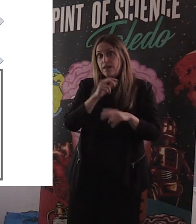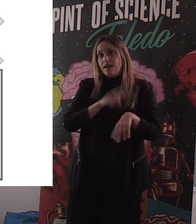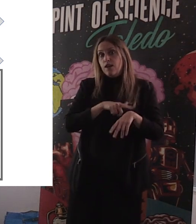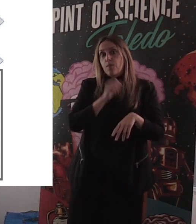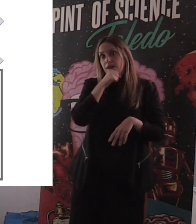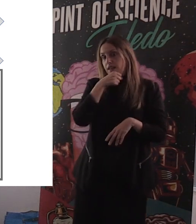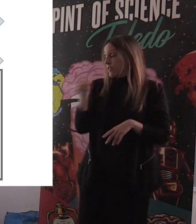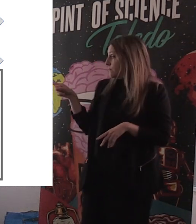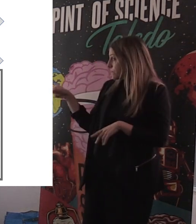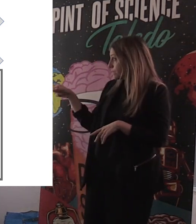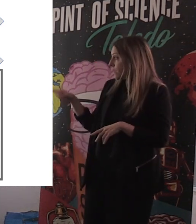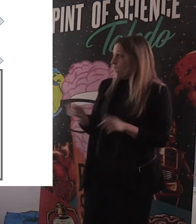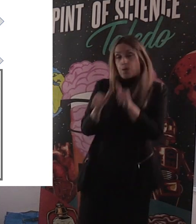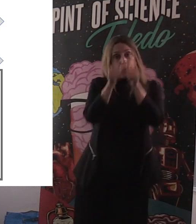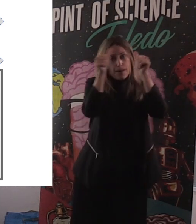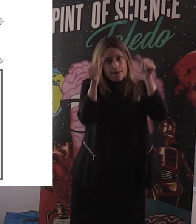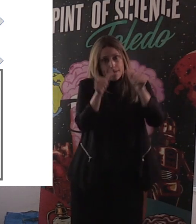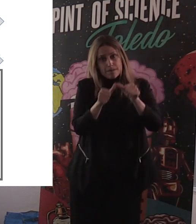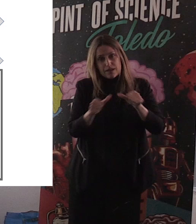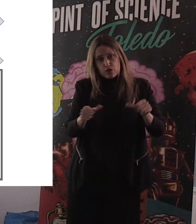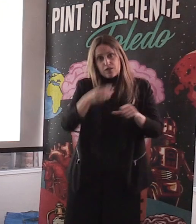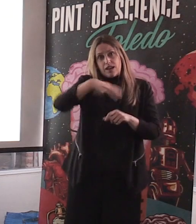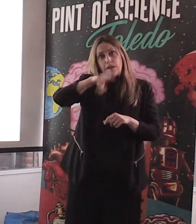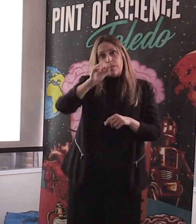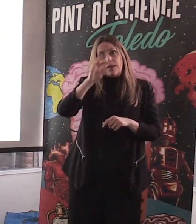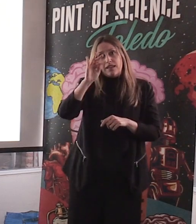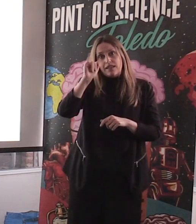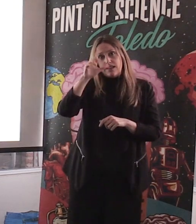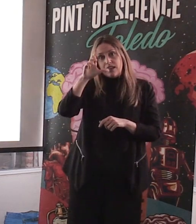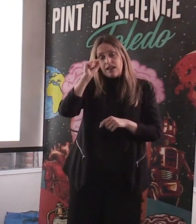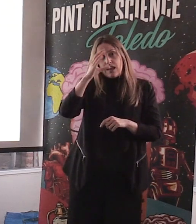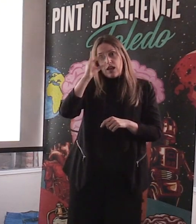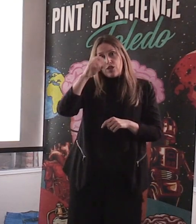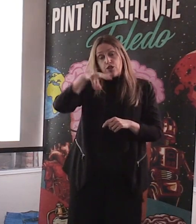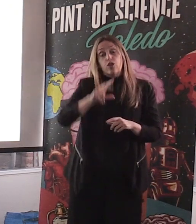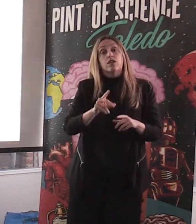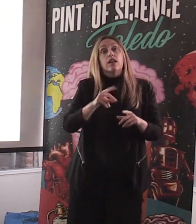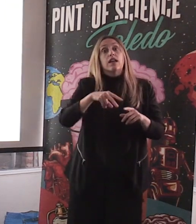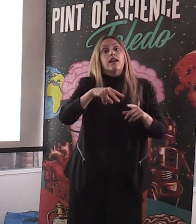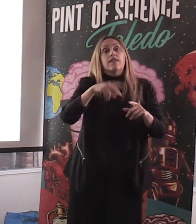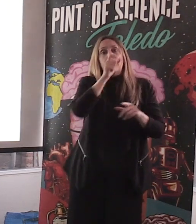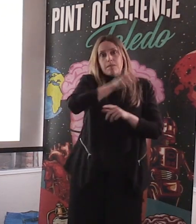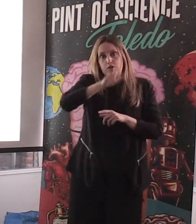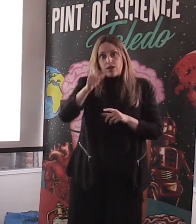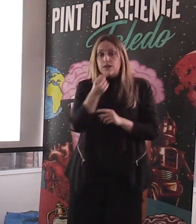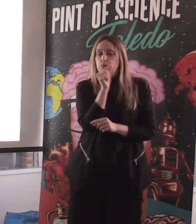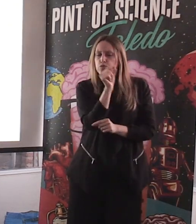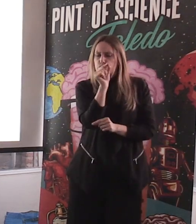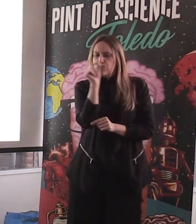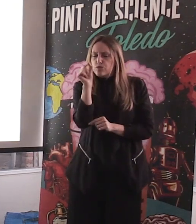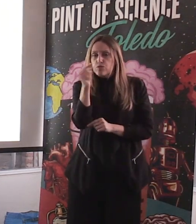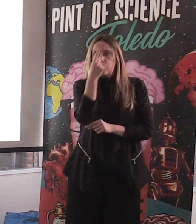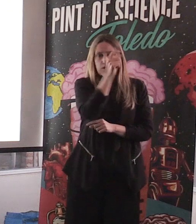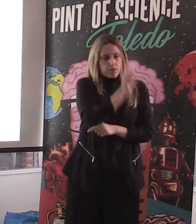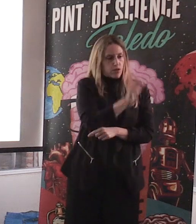Aquí tenemos el patrón de la metilación de personas. Cada punto es una persona